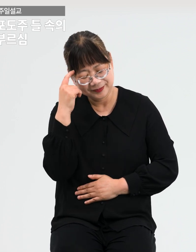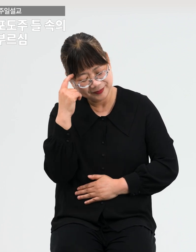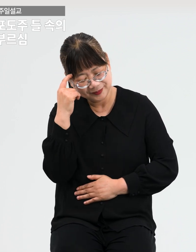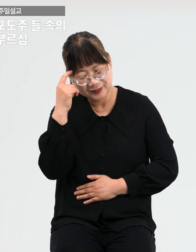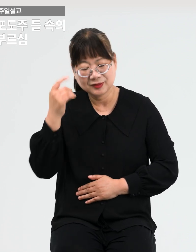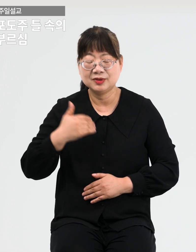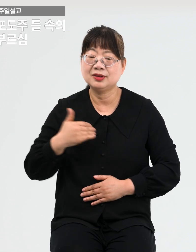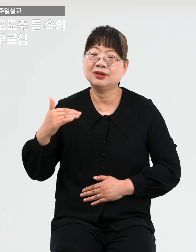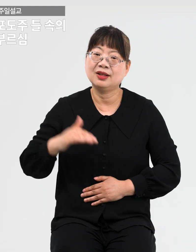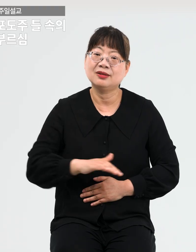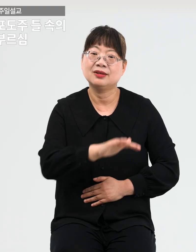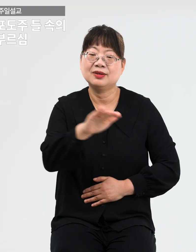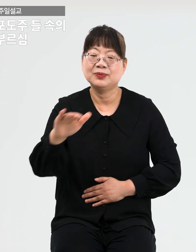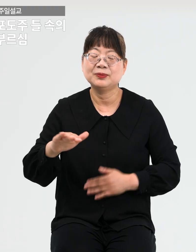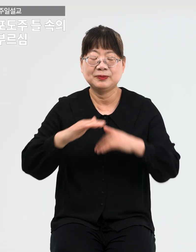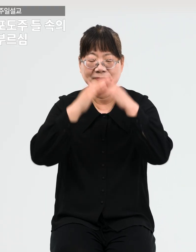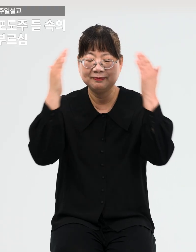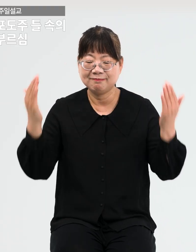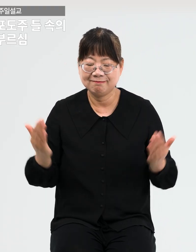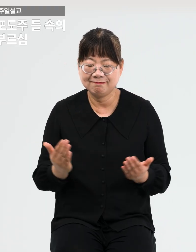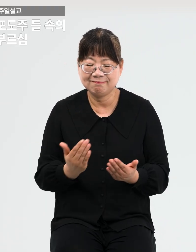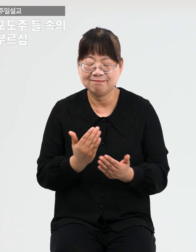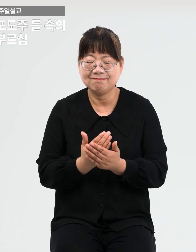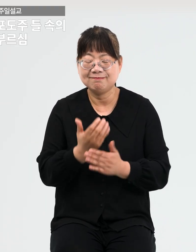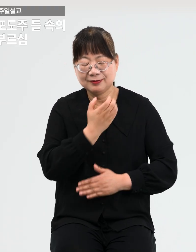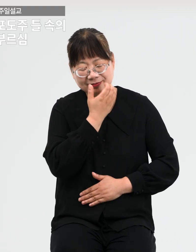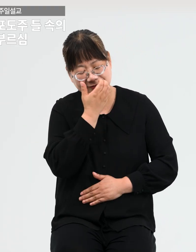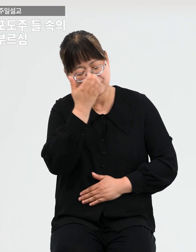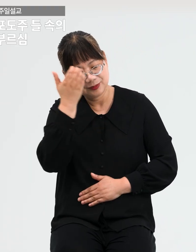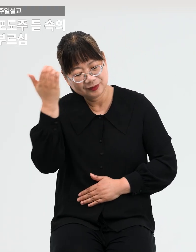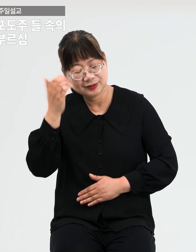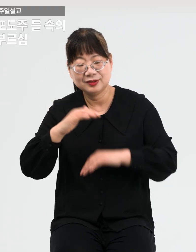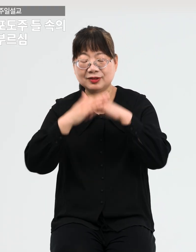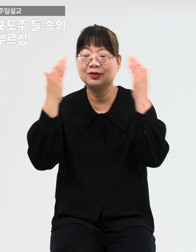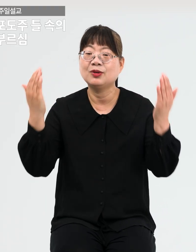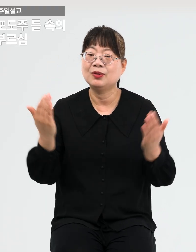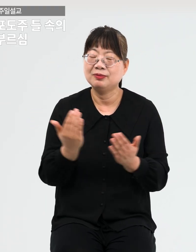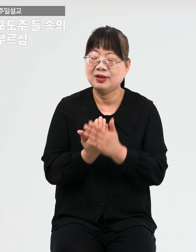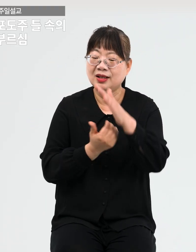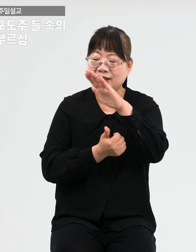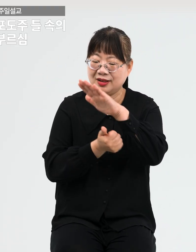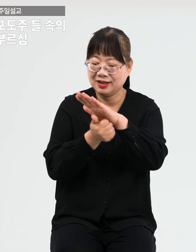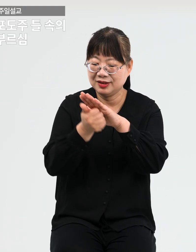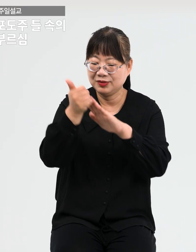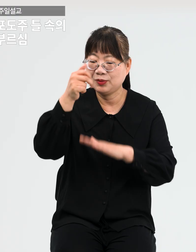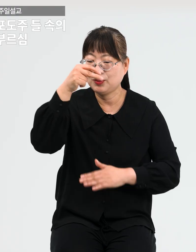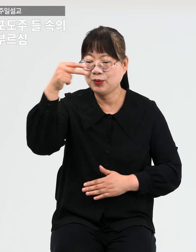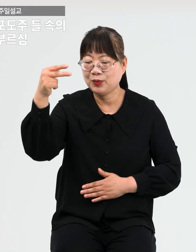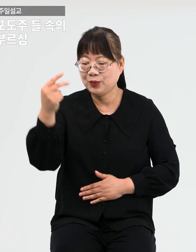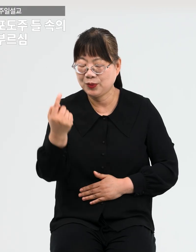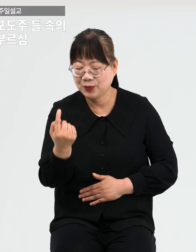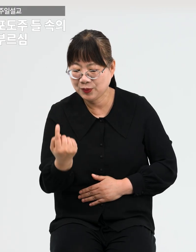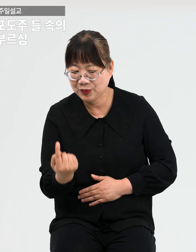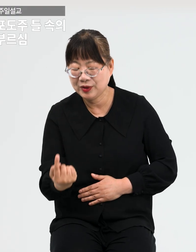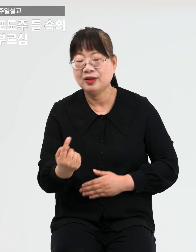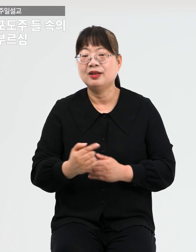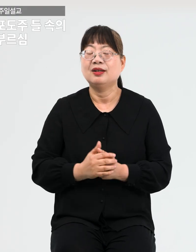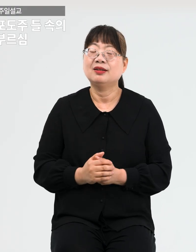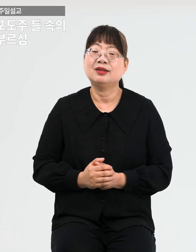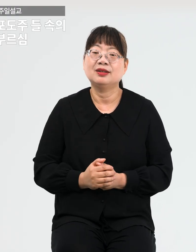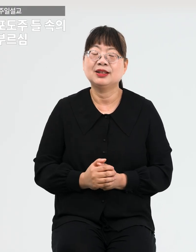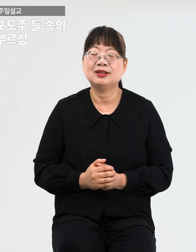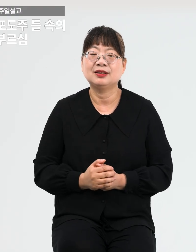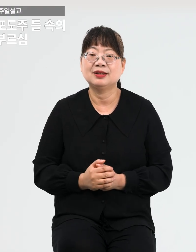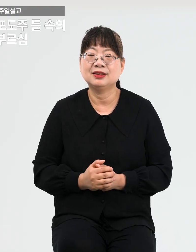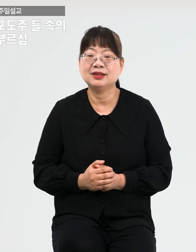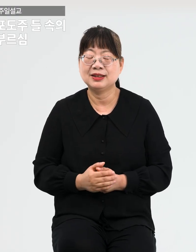생각도 우리의 모든 꿈과 모든 소망도